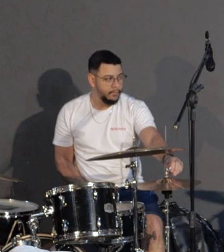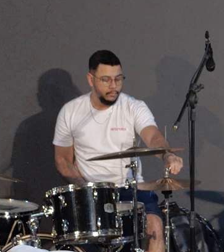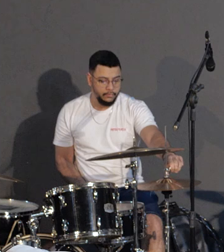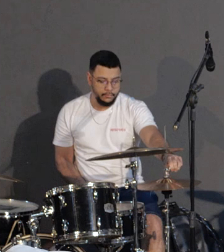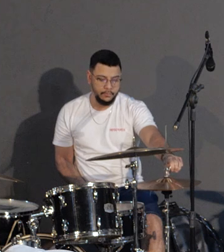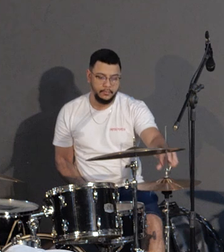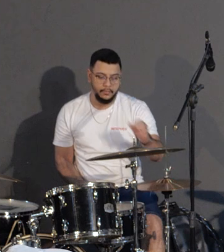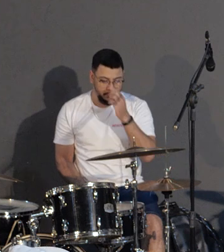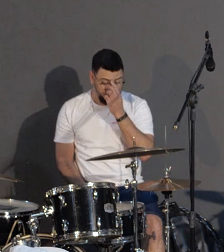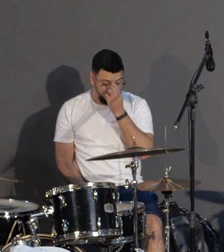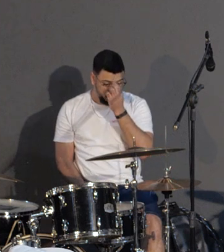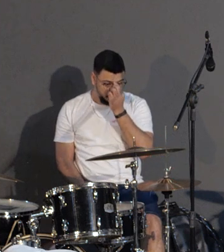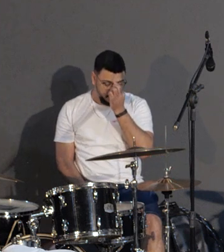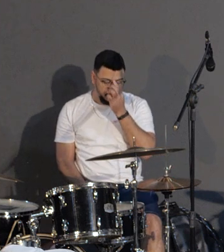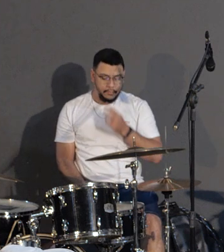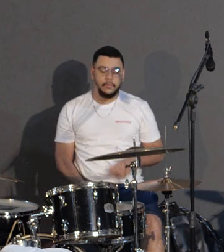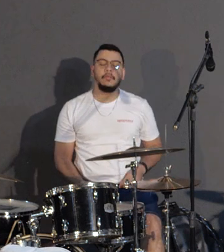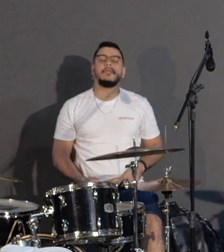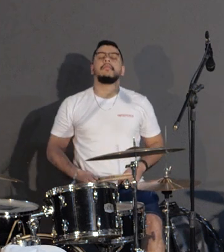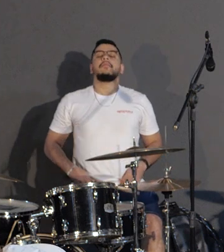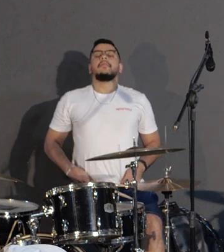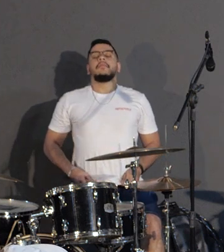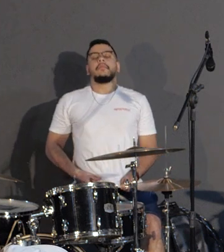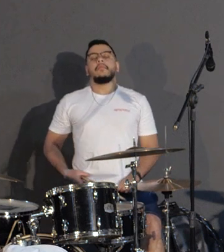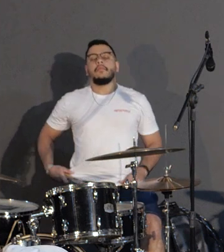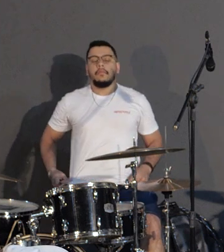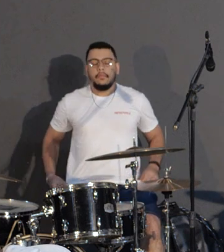One, two, intro, two, three, four.